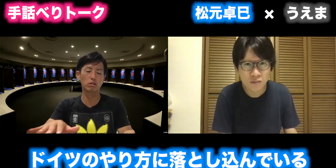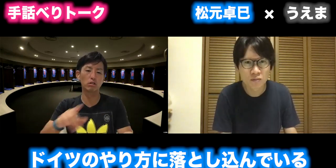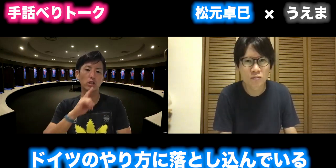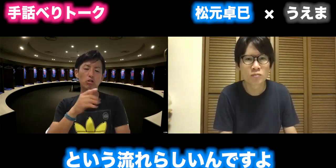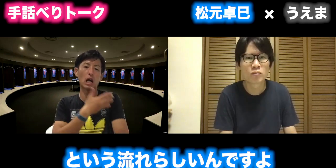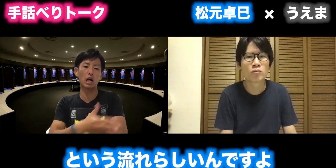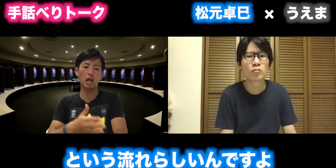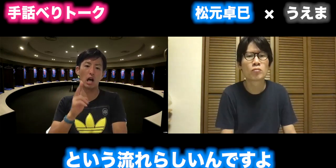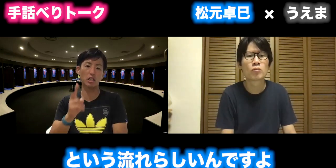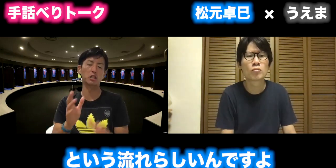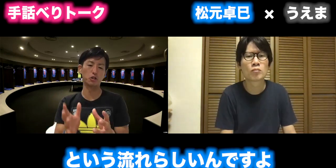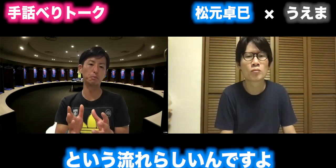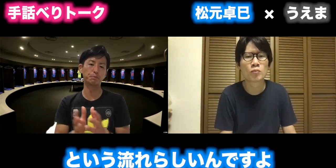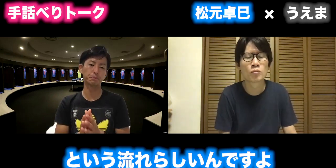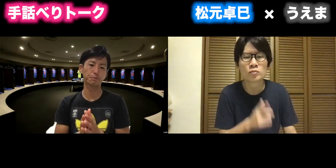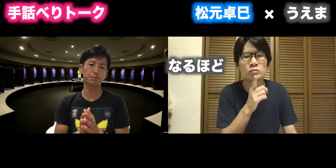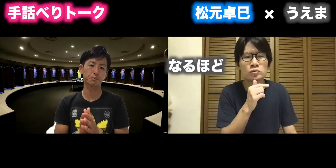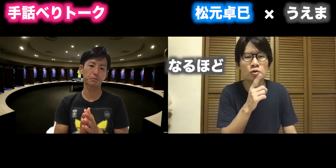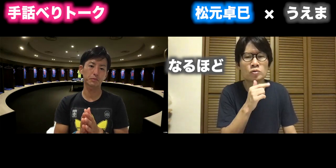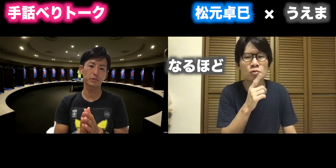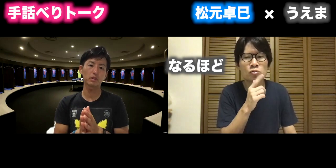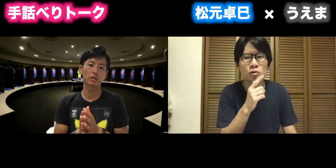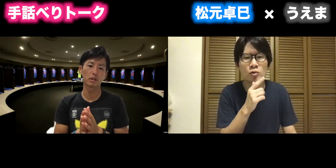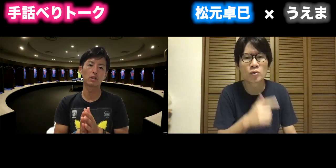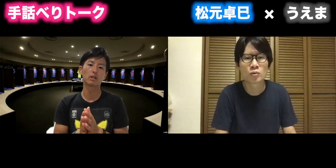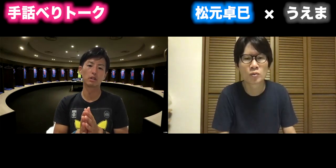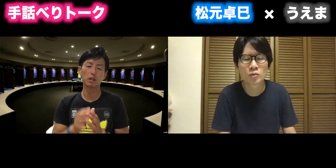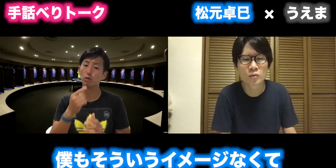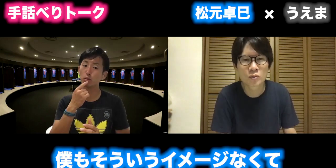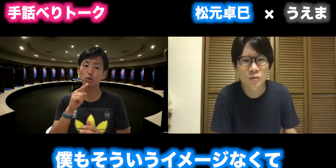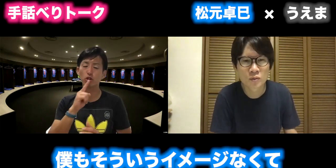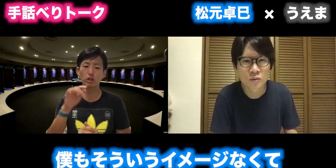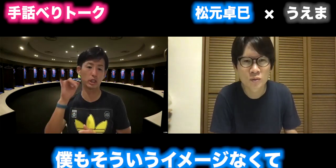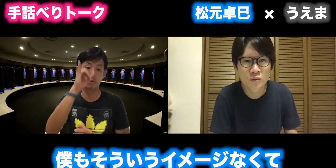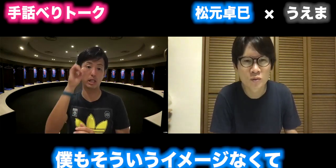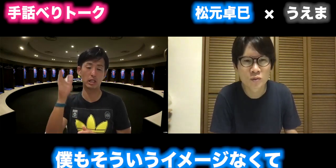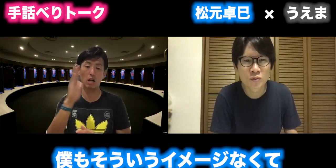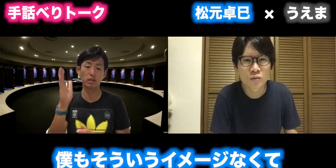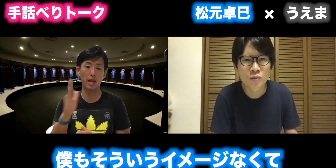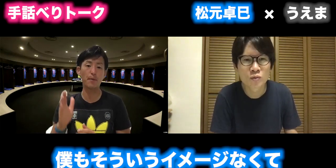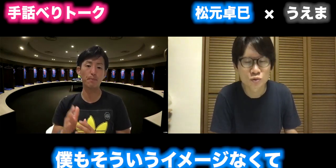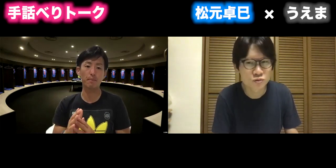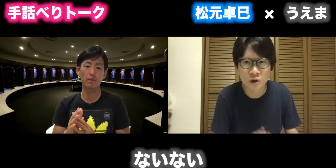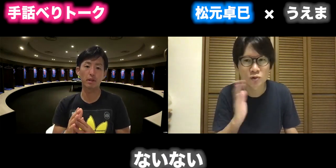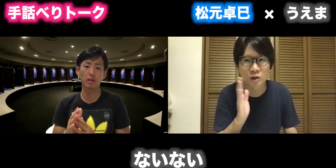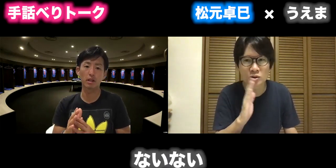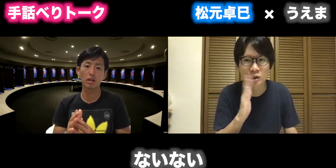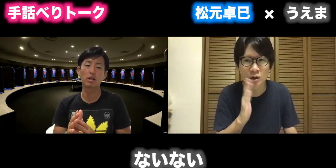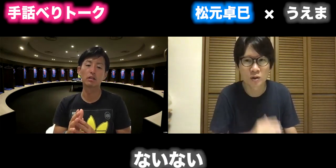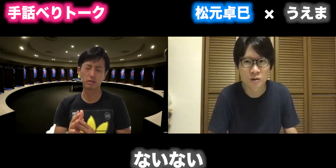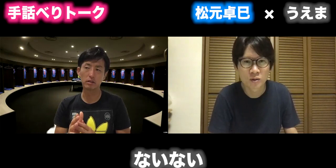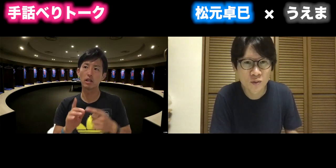るっていう流れらしいんですよ何をの僕もそういうイメージなくて眉